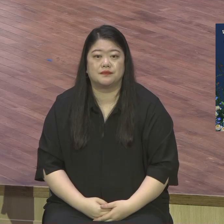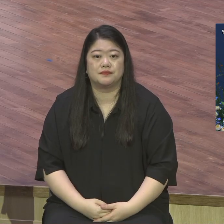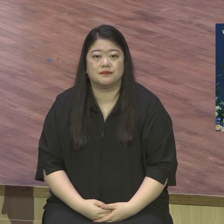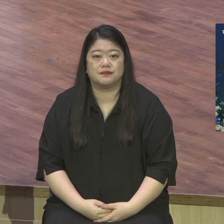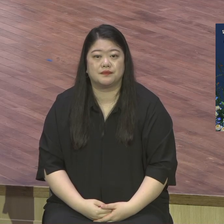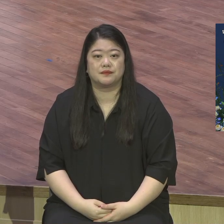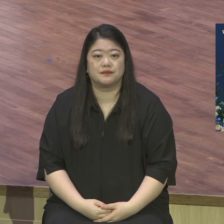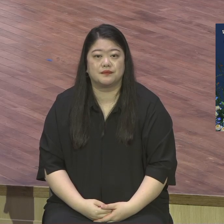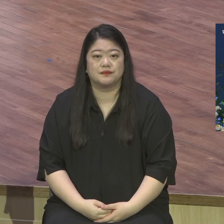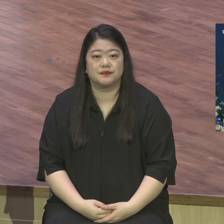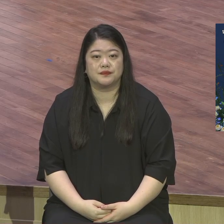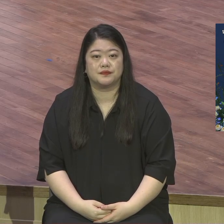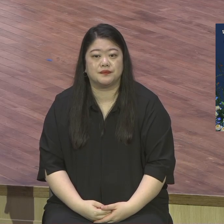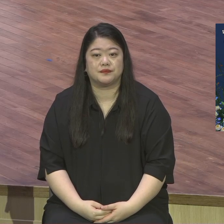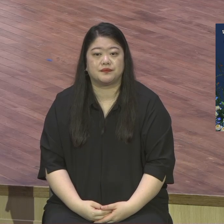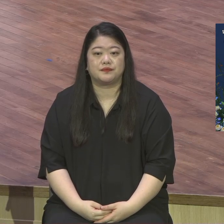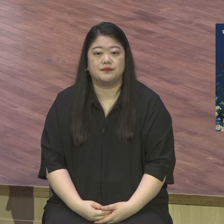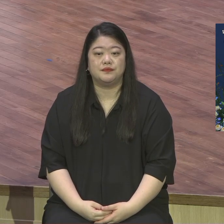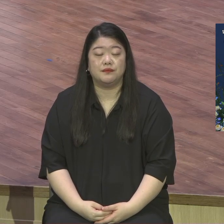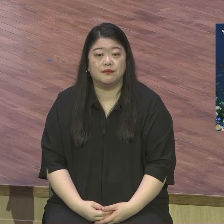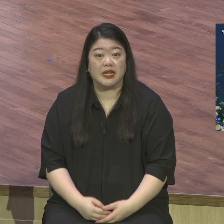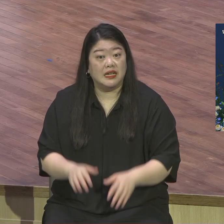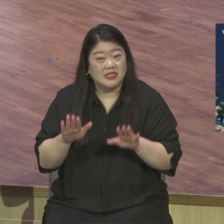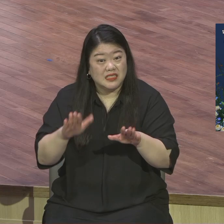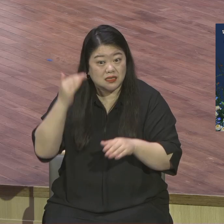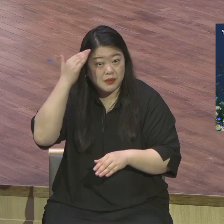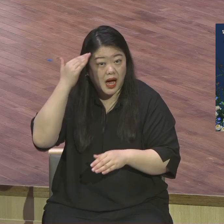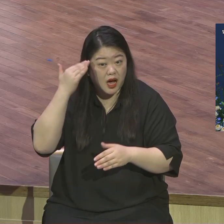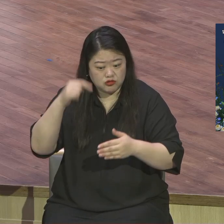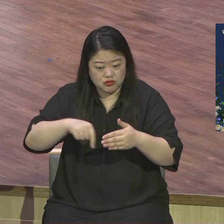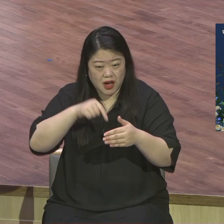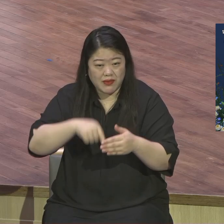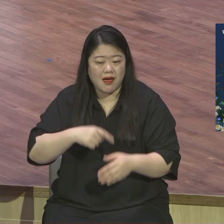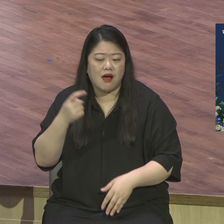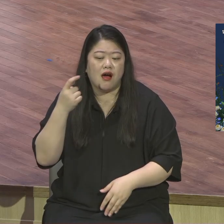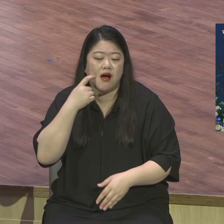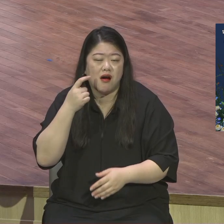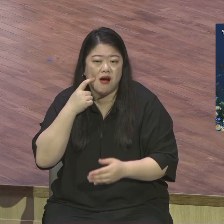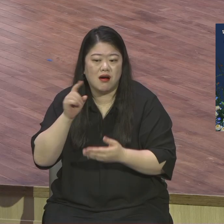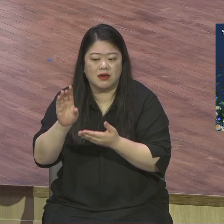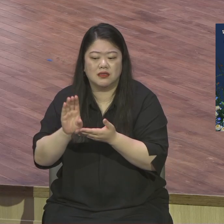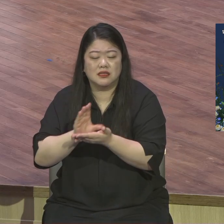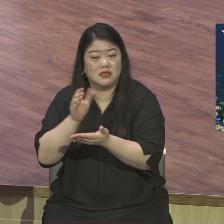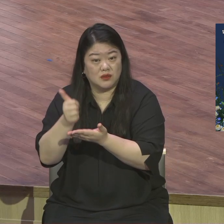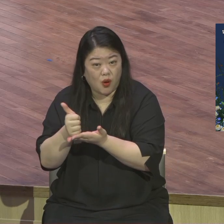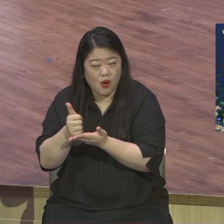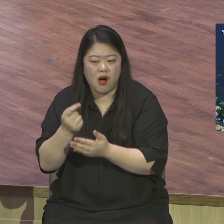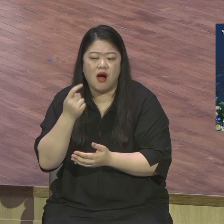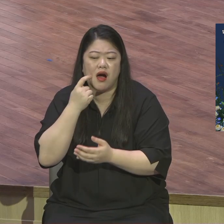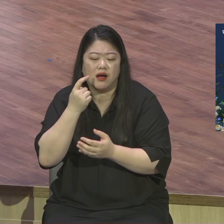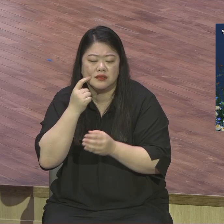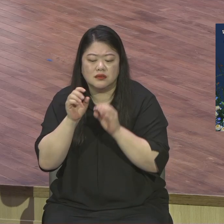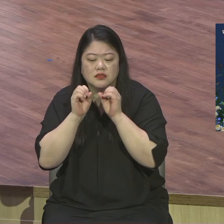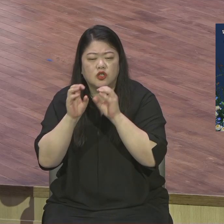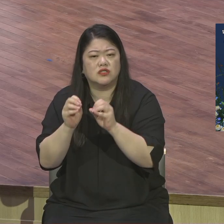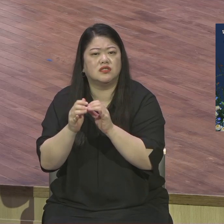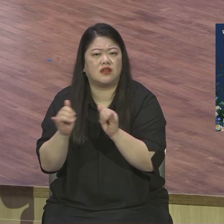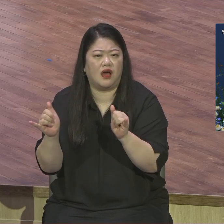지금 한국 교회도요. 거짓 그리스도, 거짓 선지자들에 인해 혼란입니다. 지금